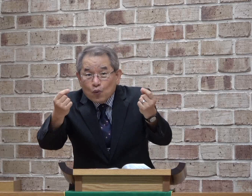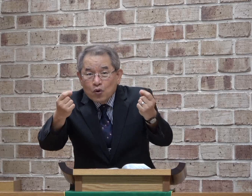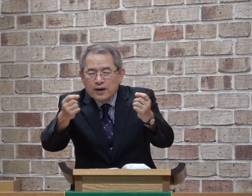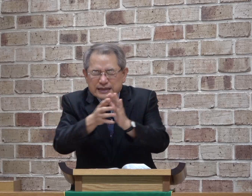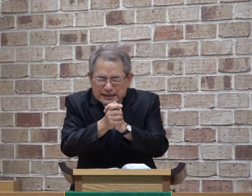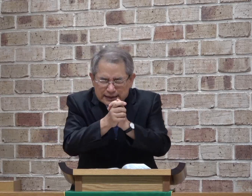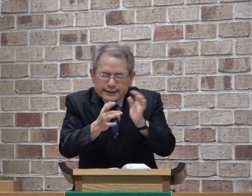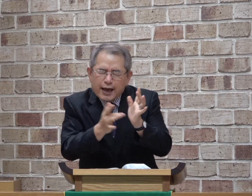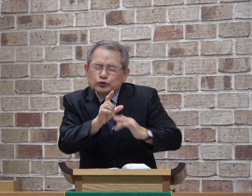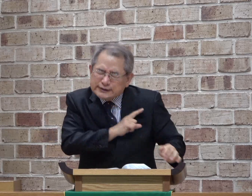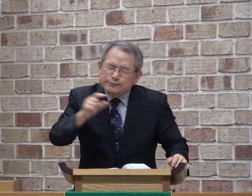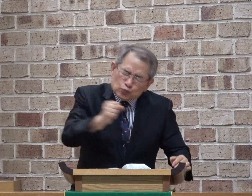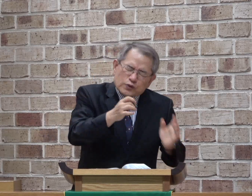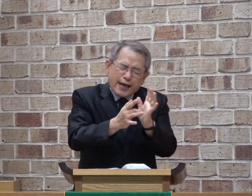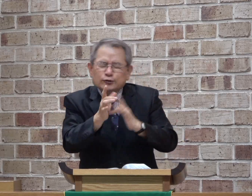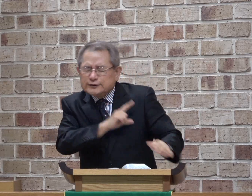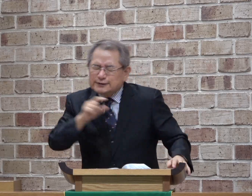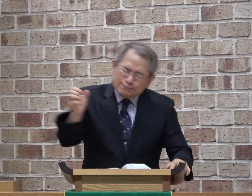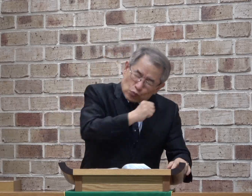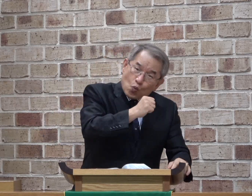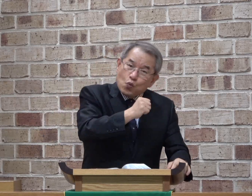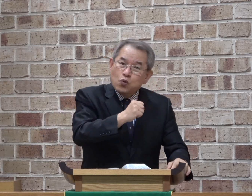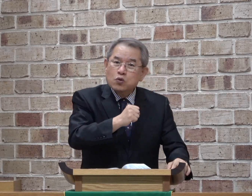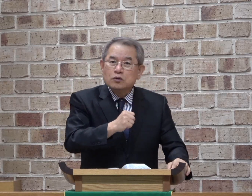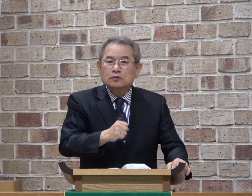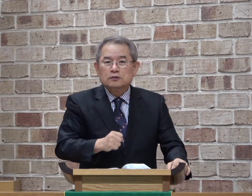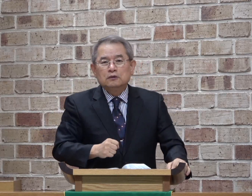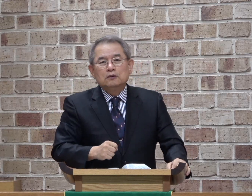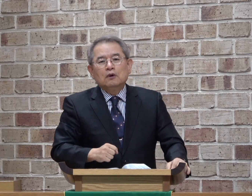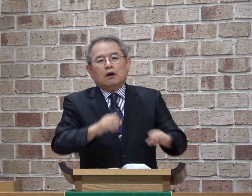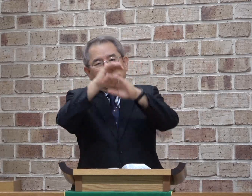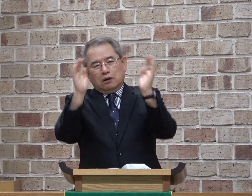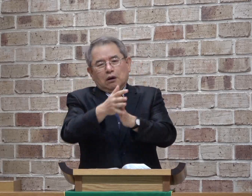계셨다면 여러분 사용하셔야 됩니다. 예수님의 이름으로 사용하십시오.